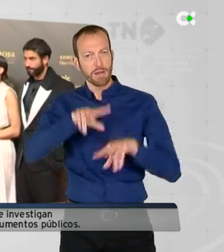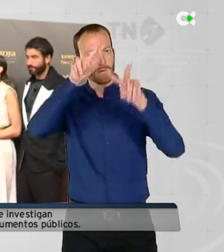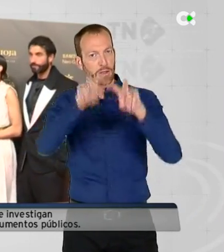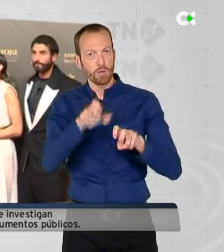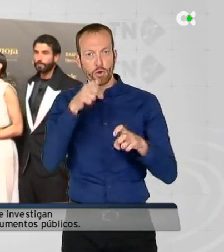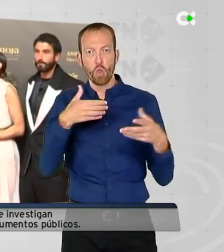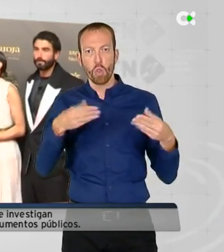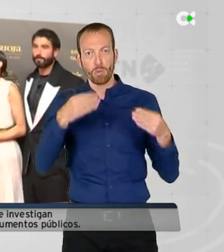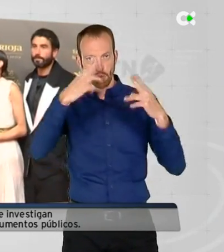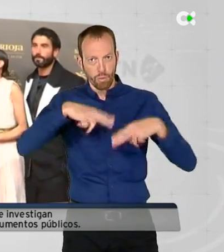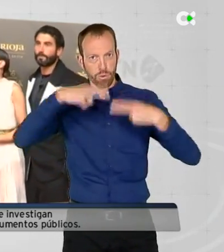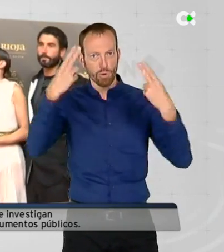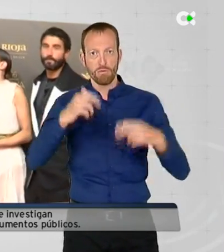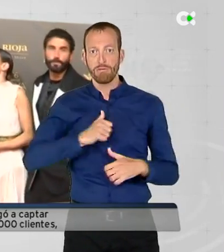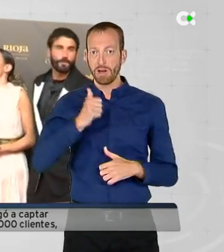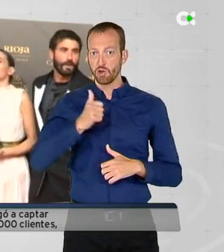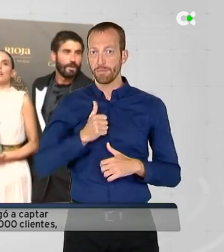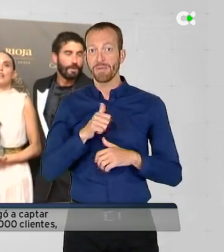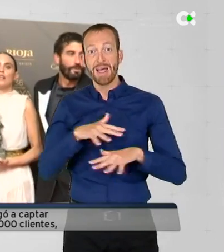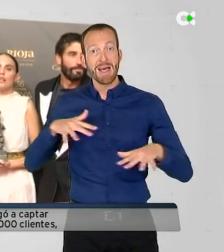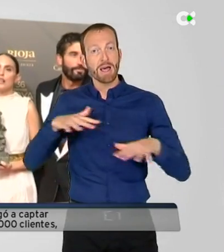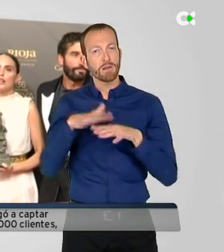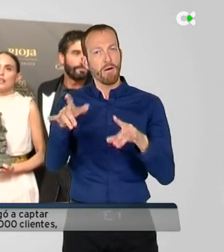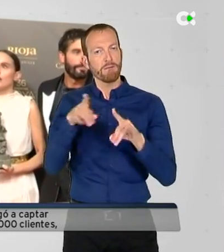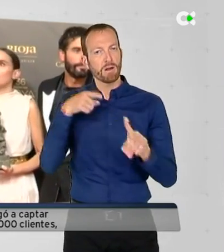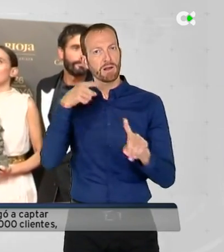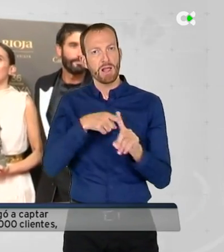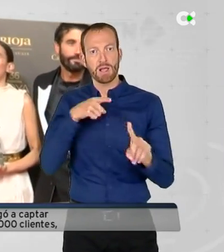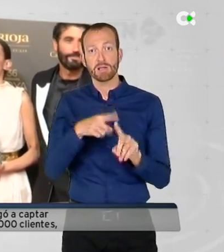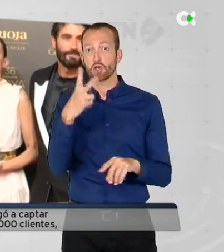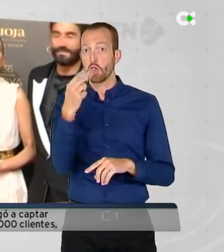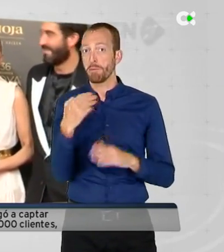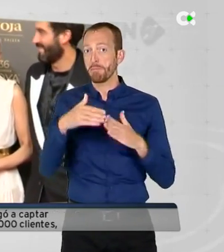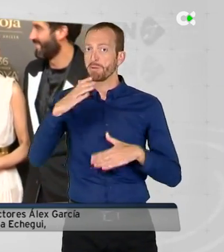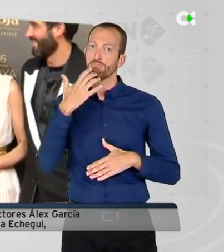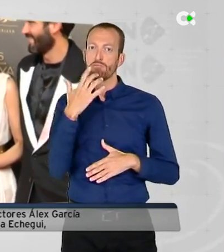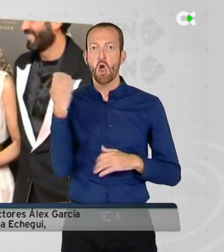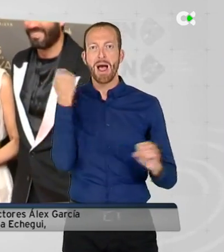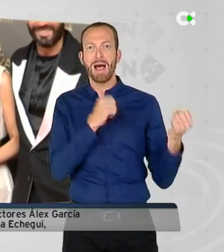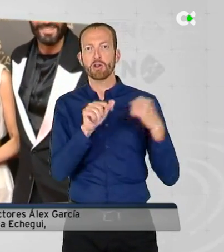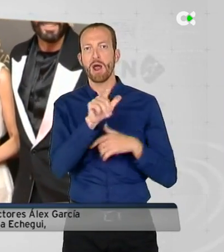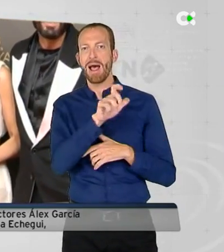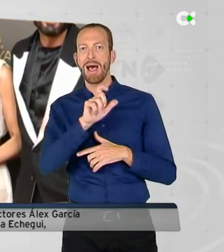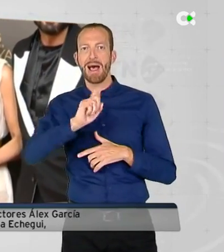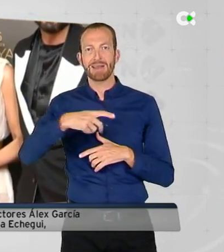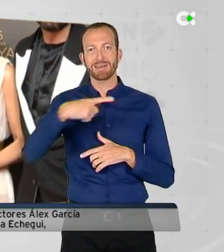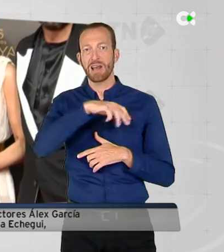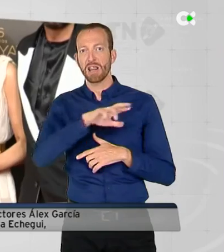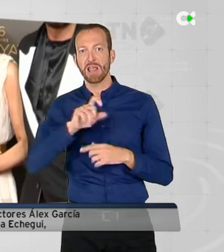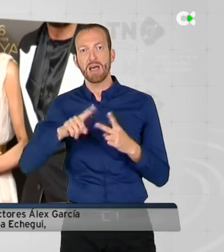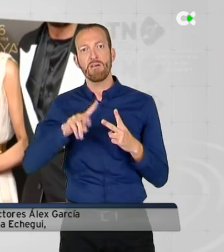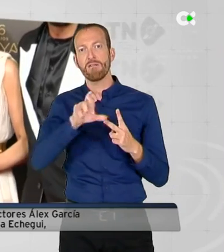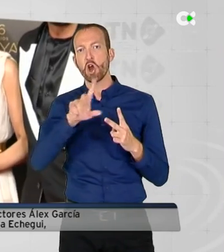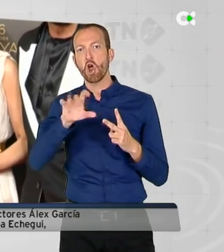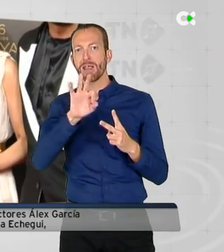falsificar documentos públicos. La red llegó a captar a más de 2.000 clientes, entre ellos los actores Alex García y